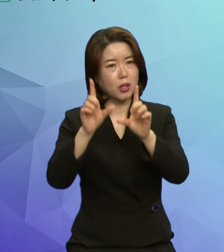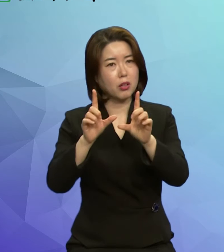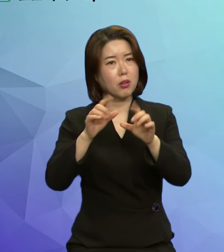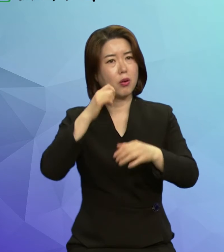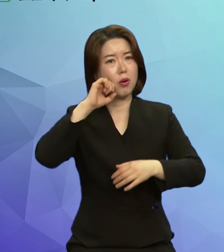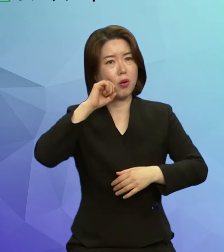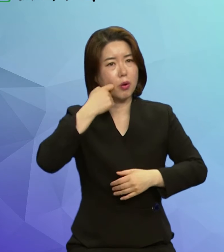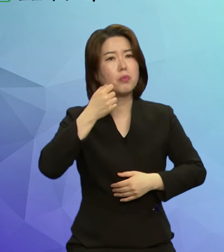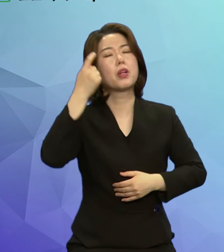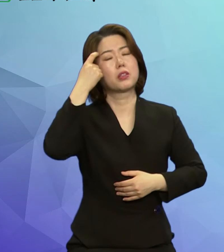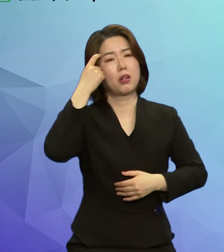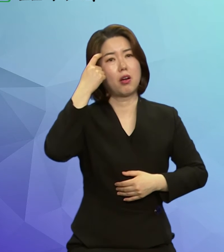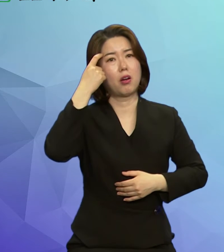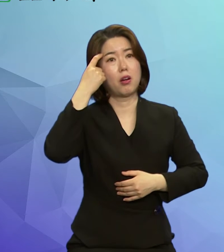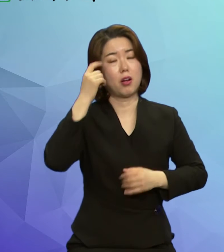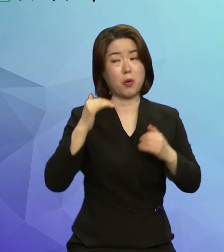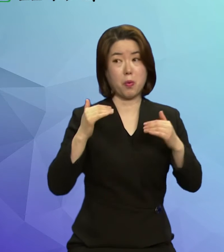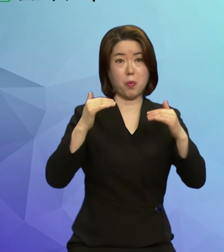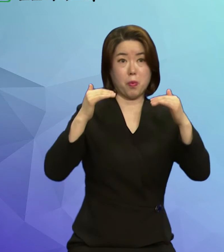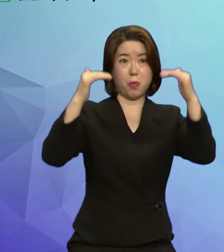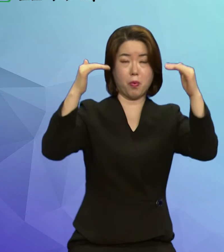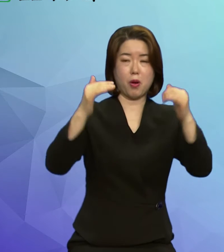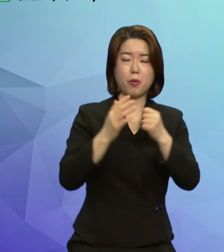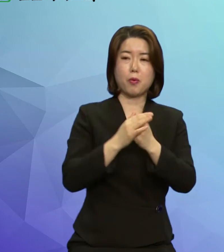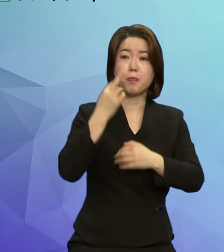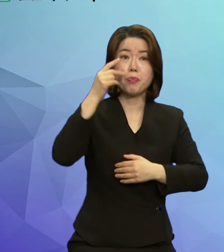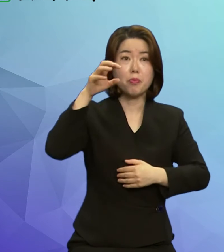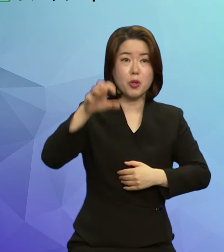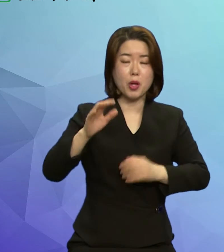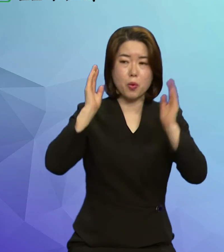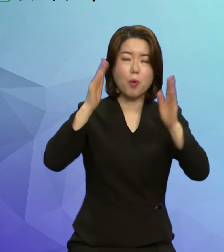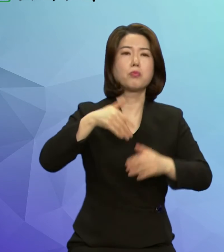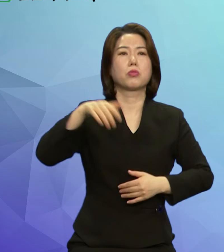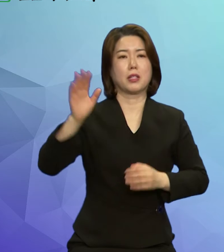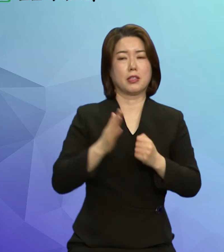그리고 유학을 갔습니다. 그리고 미국에서 자리를 잡고